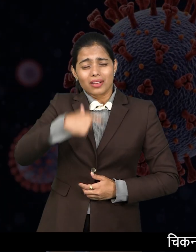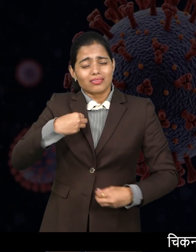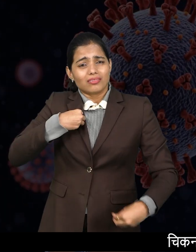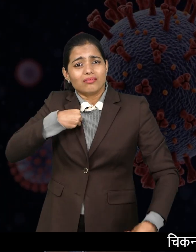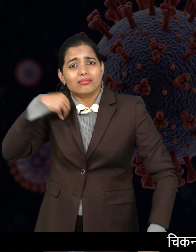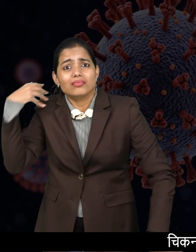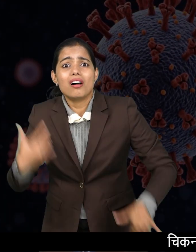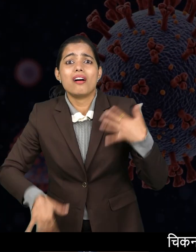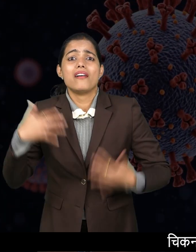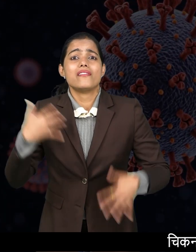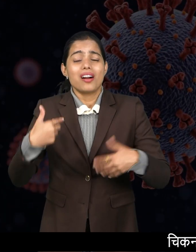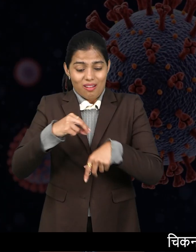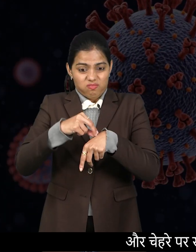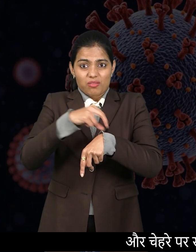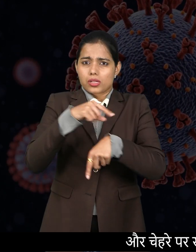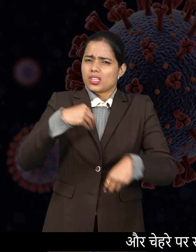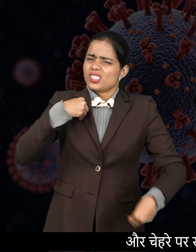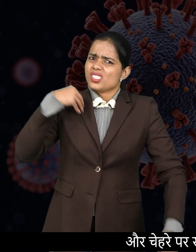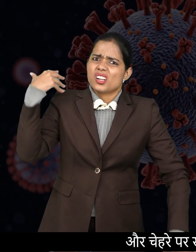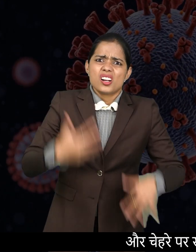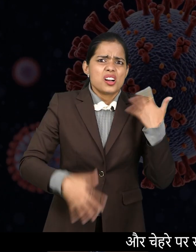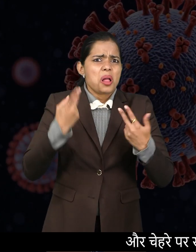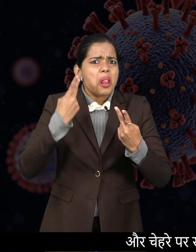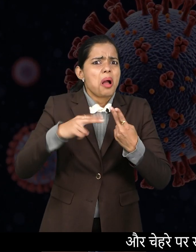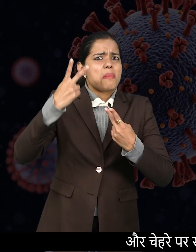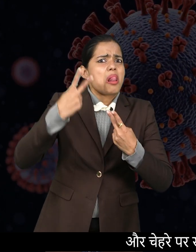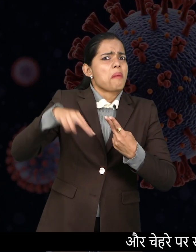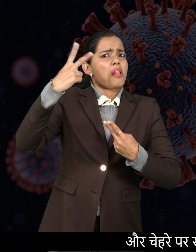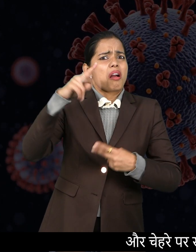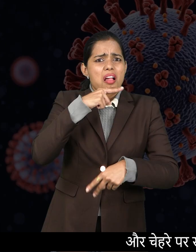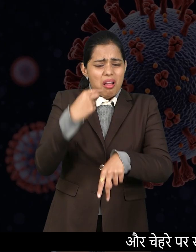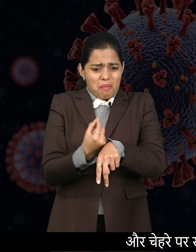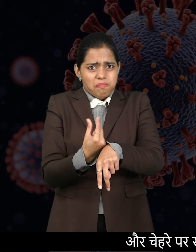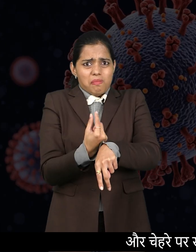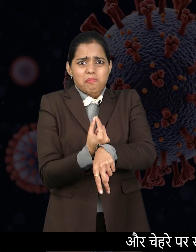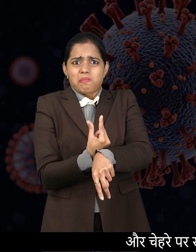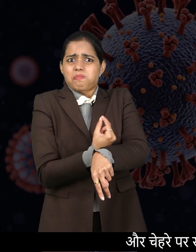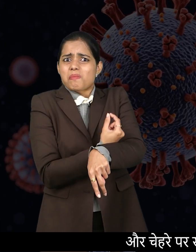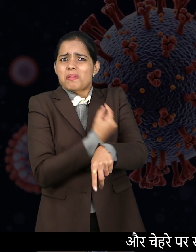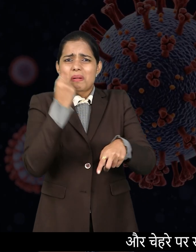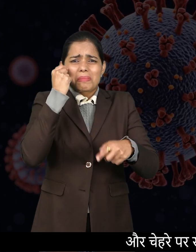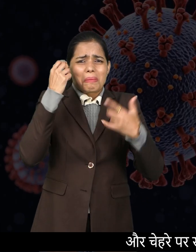चिकन पॉक्स से ग्रसित व्यक्ति के शरीर और चेहरे पर खुजलीदार लाल धब्बे या छाले हो जाते हैं।